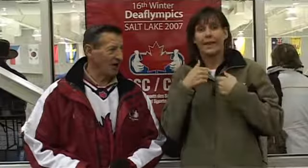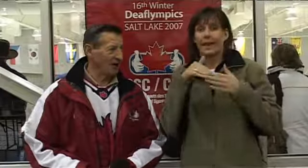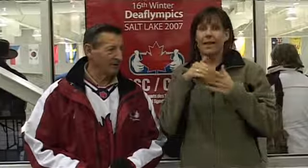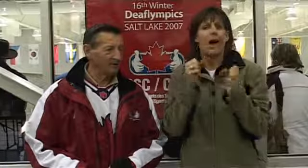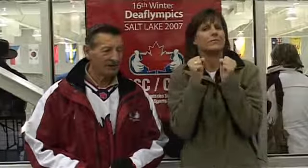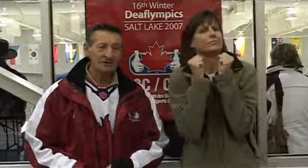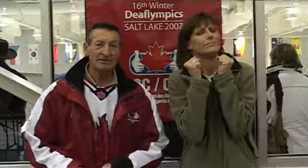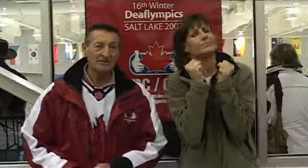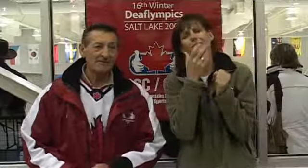time.